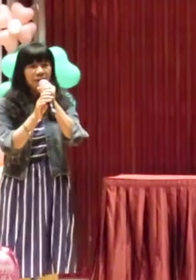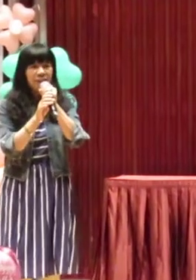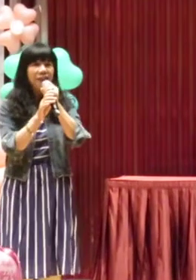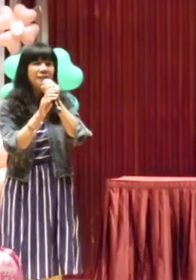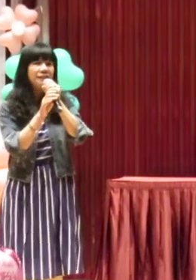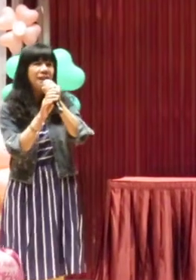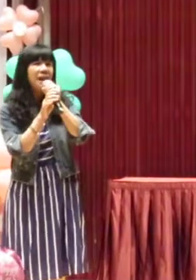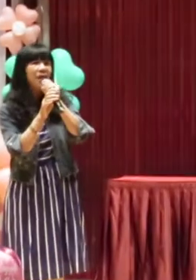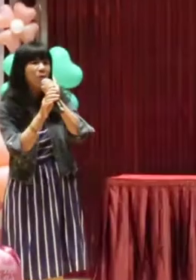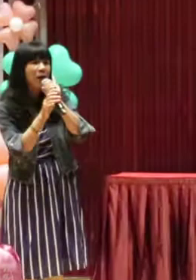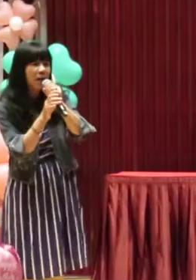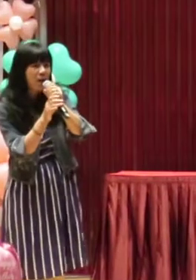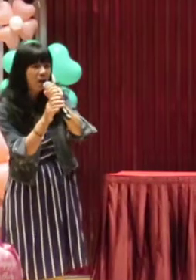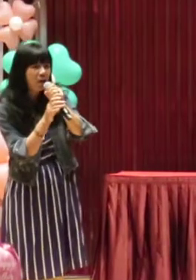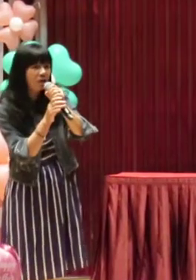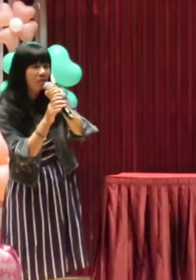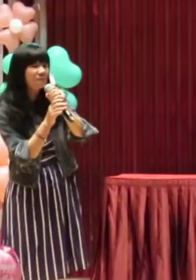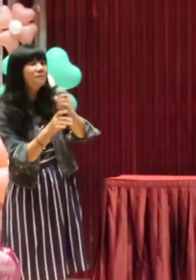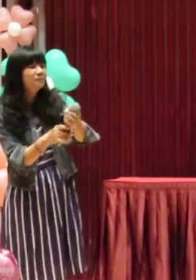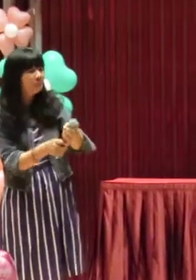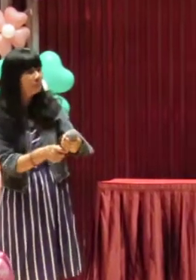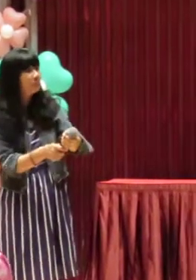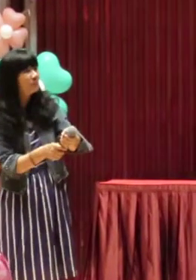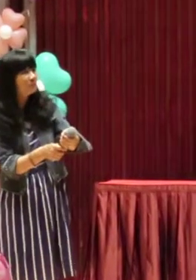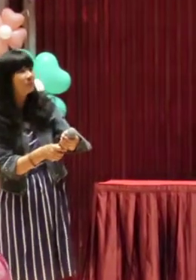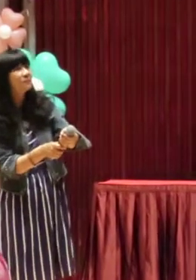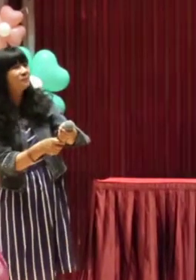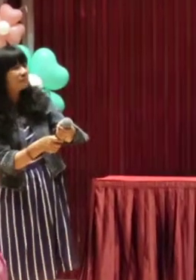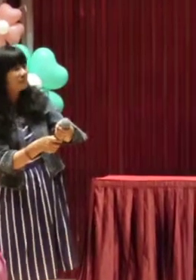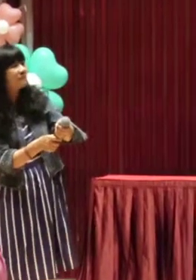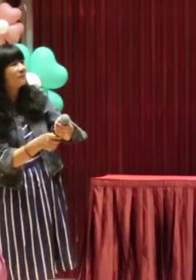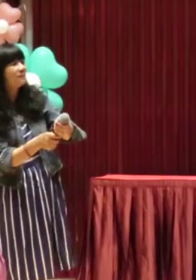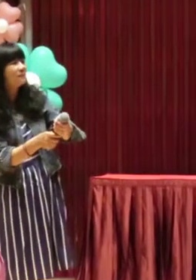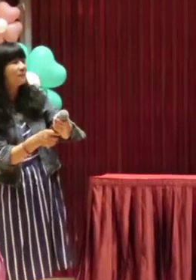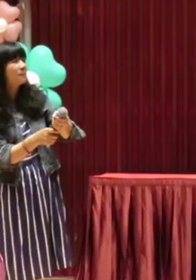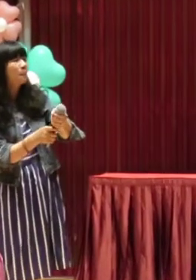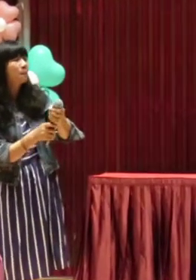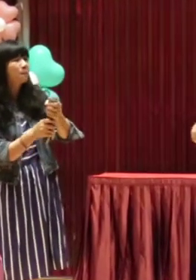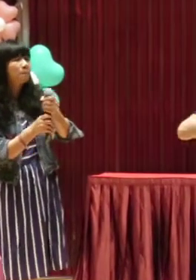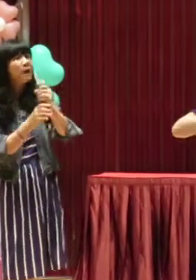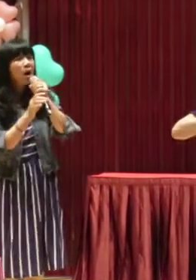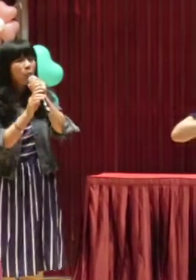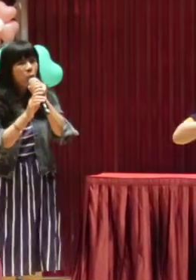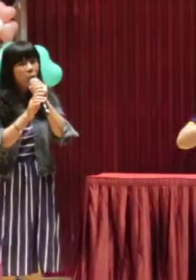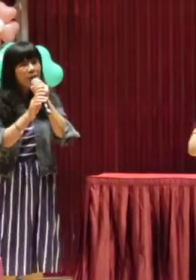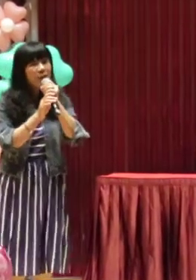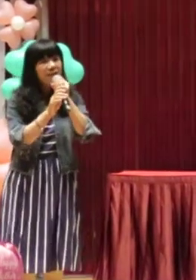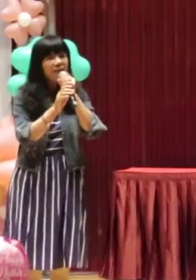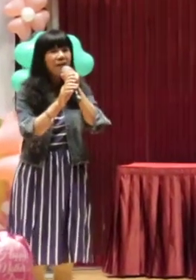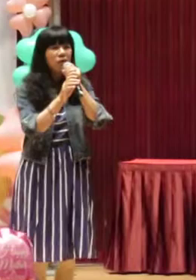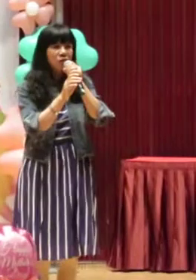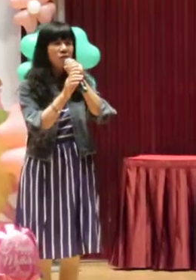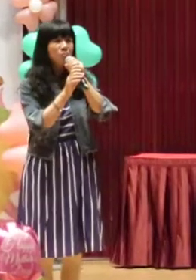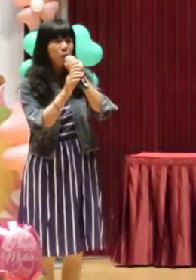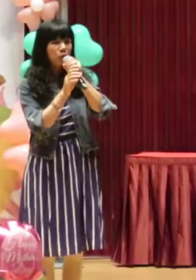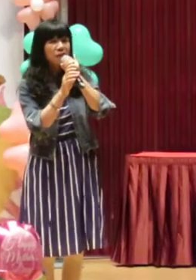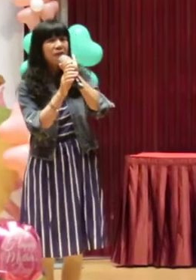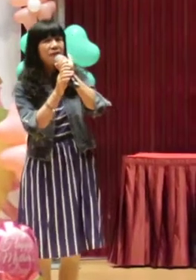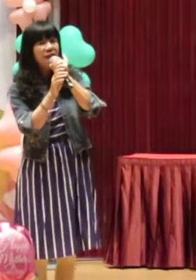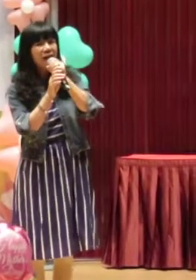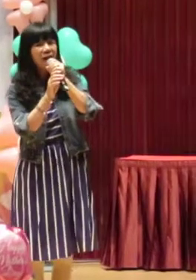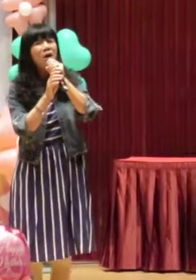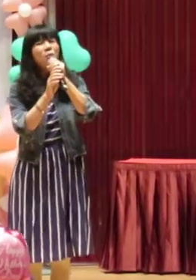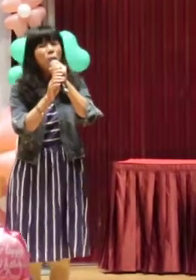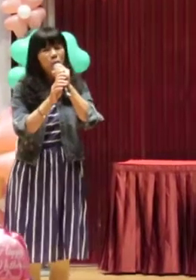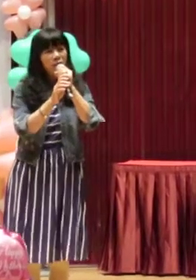母亲节快乐， 母亲节快乐。 母亲节就是母